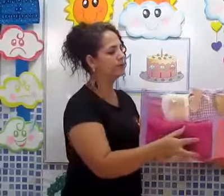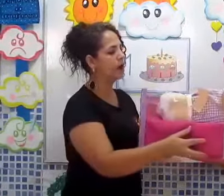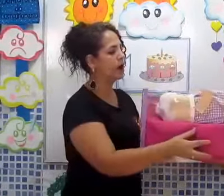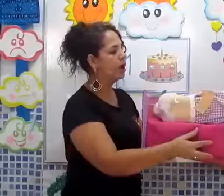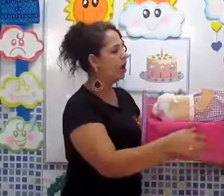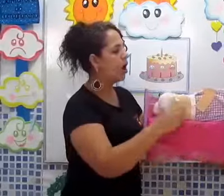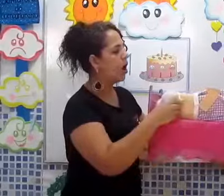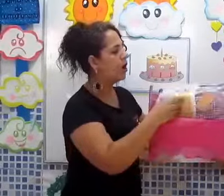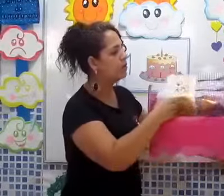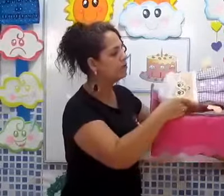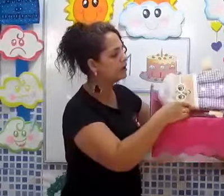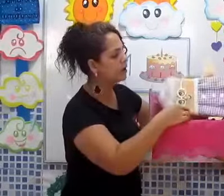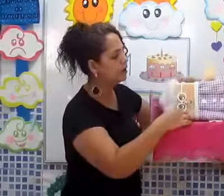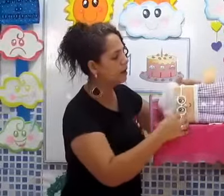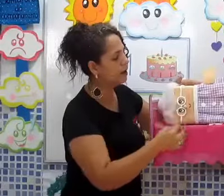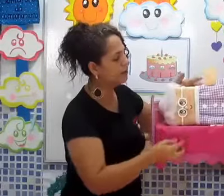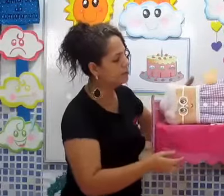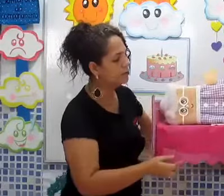ó, roncando.